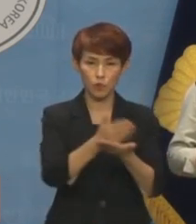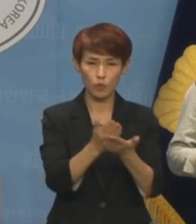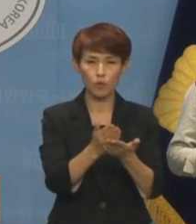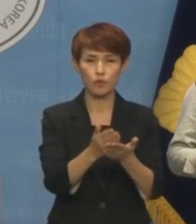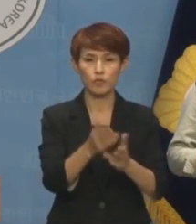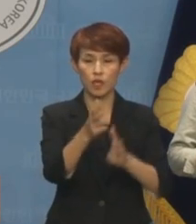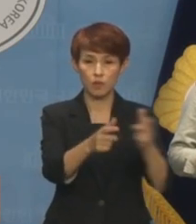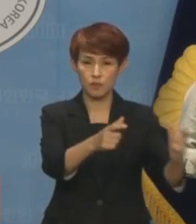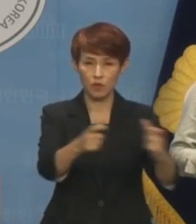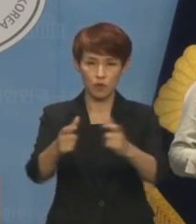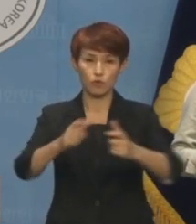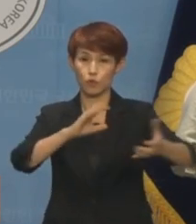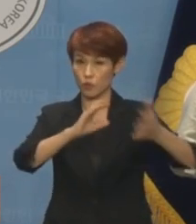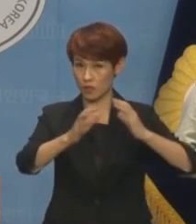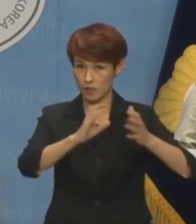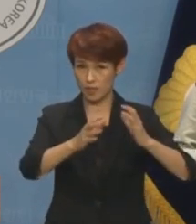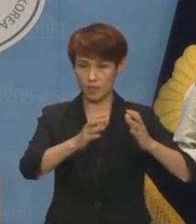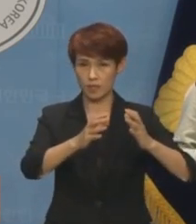지역별 논의구조와